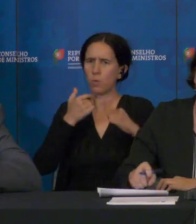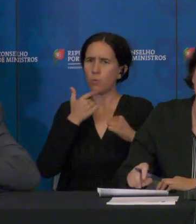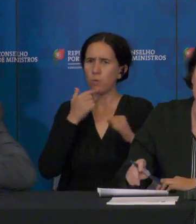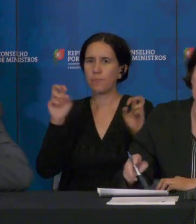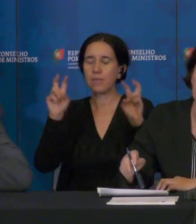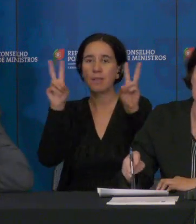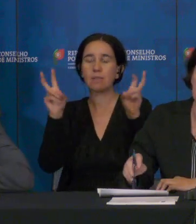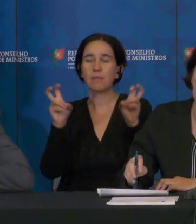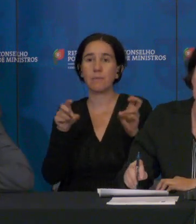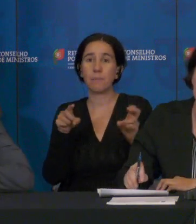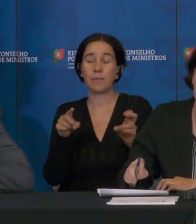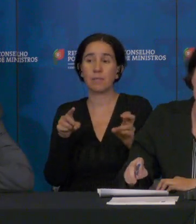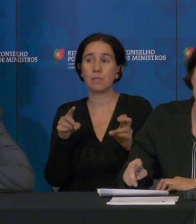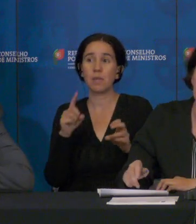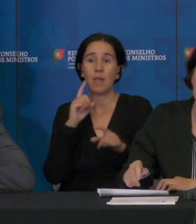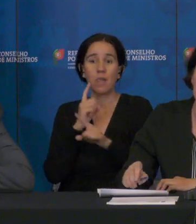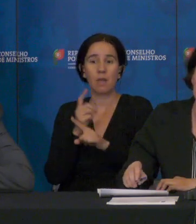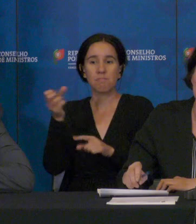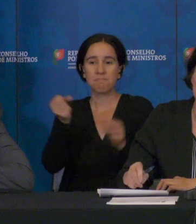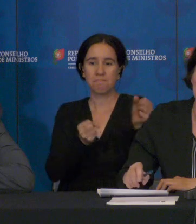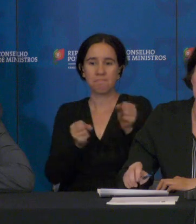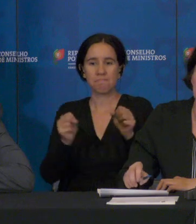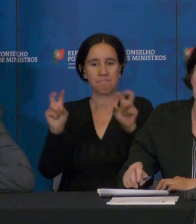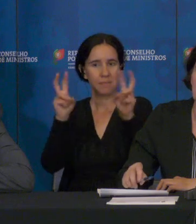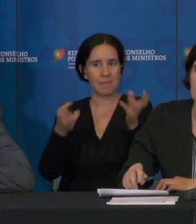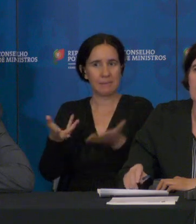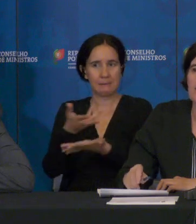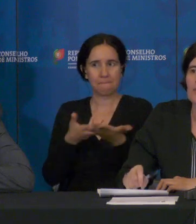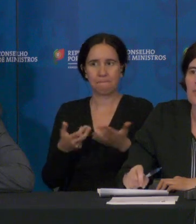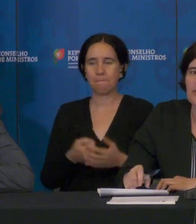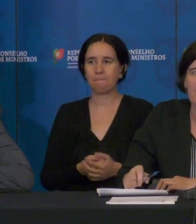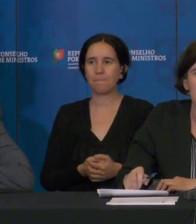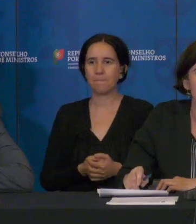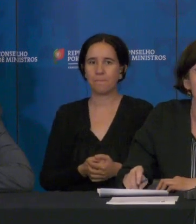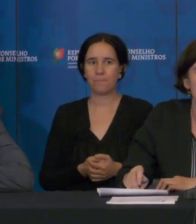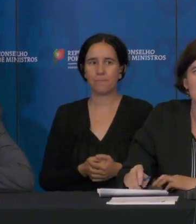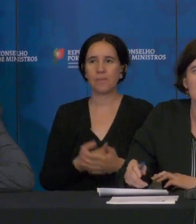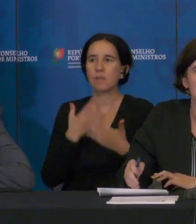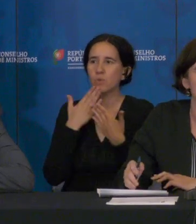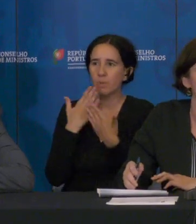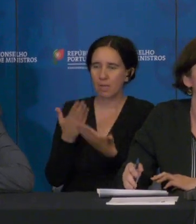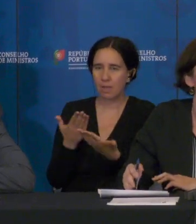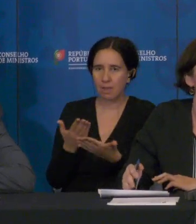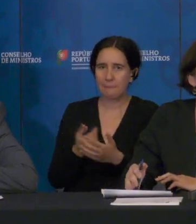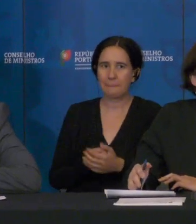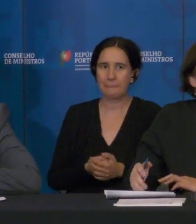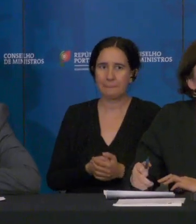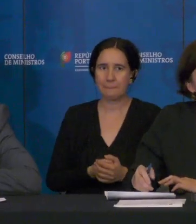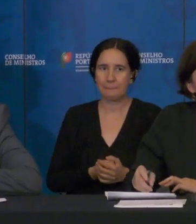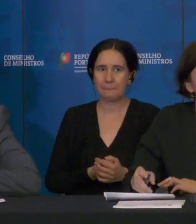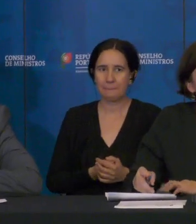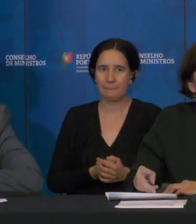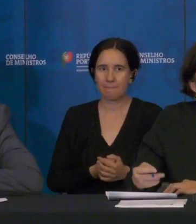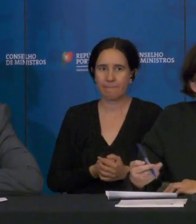relativamente a todos os atores relevantes nesta matéria. Muito obrigada.